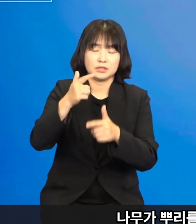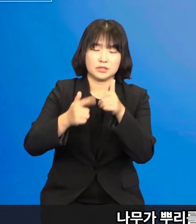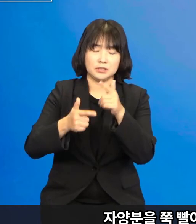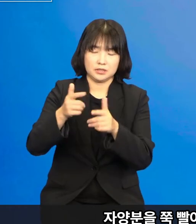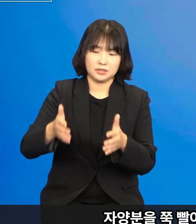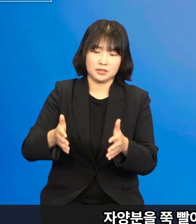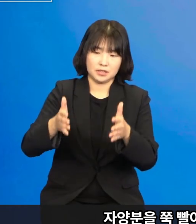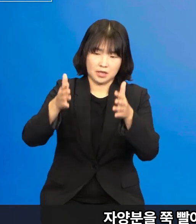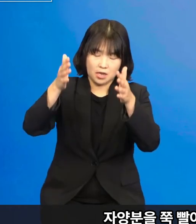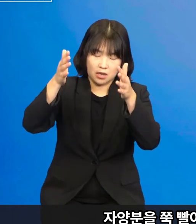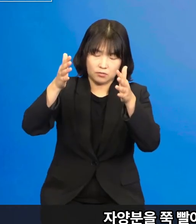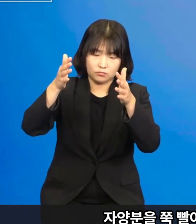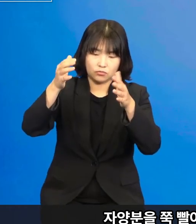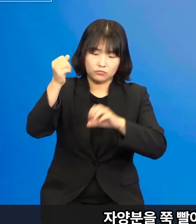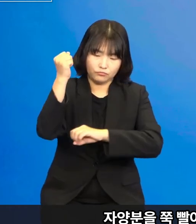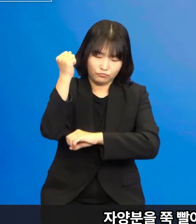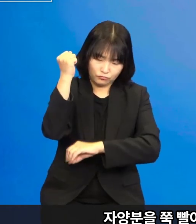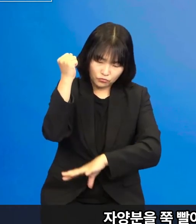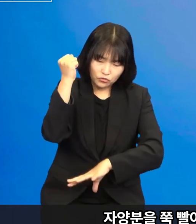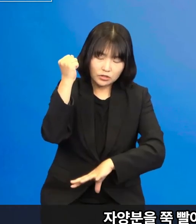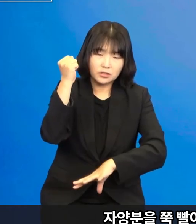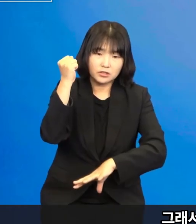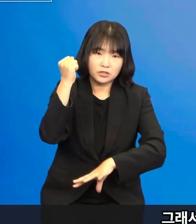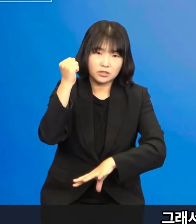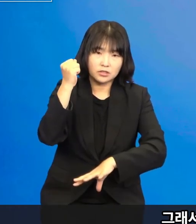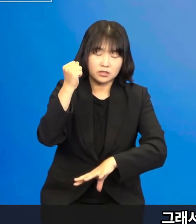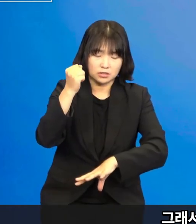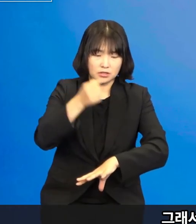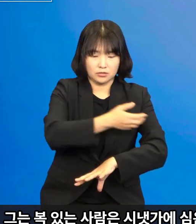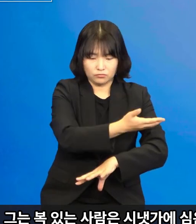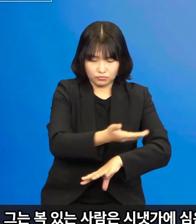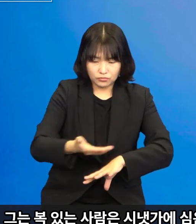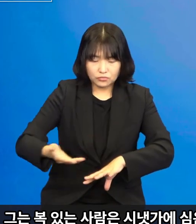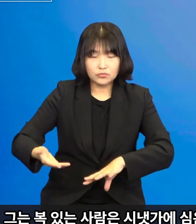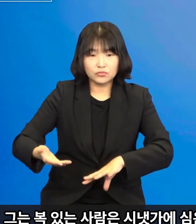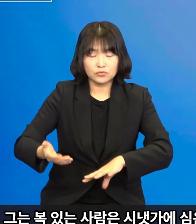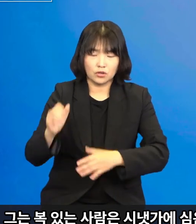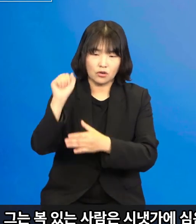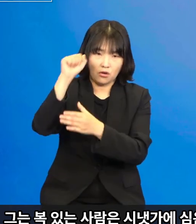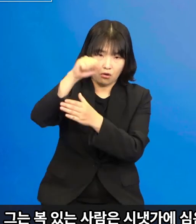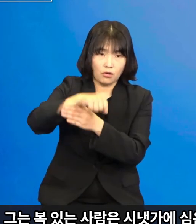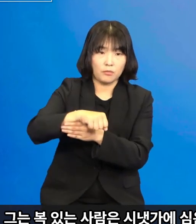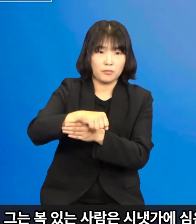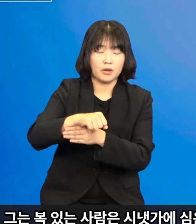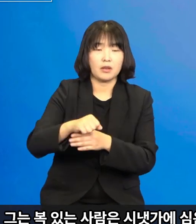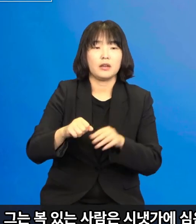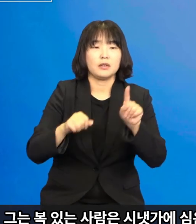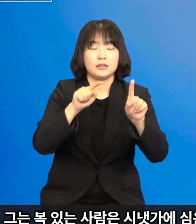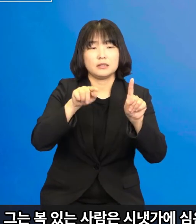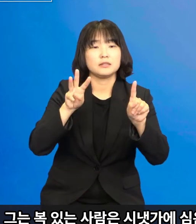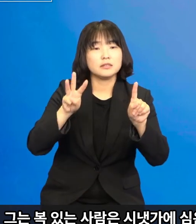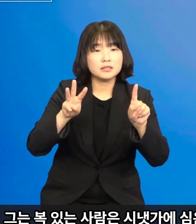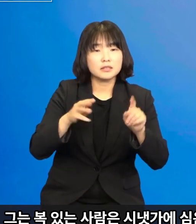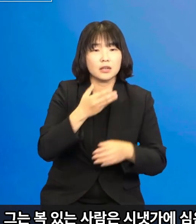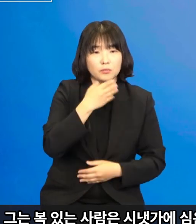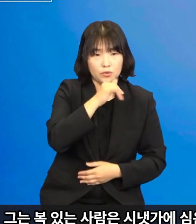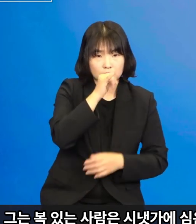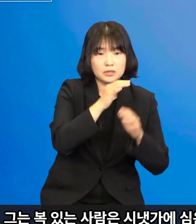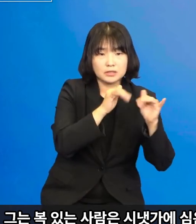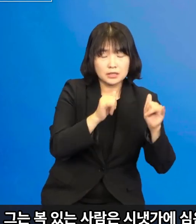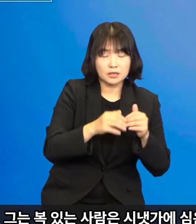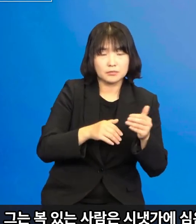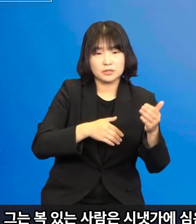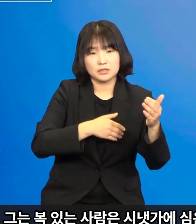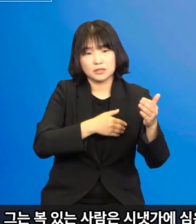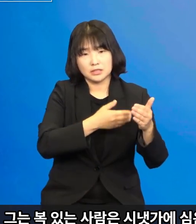내려놓으면 자양분을 쭉 빨아들여서 열매를 맺잖아요. 자, 그래서 3절 보십시오. 그는, 복 있는 사람은 시냇가에 심은 나무가 철